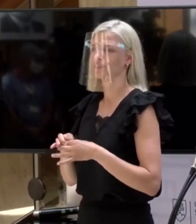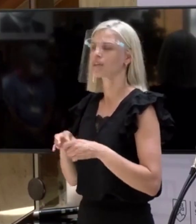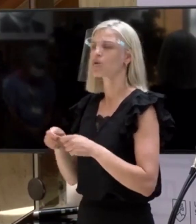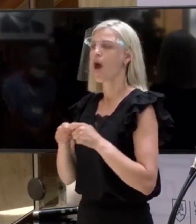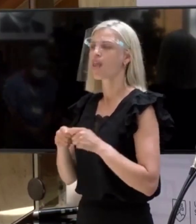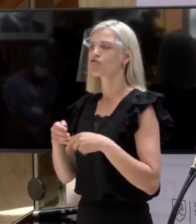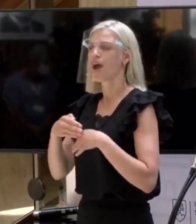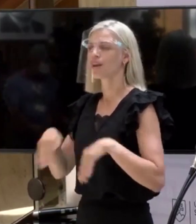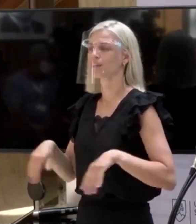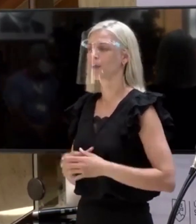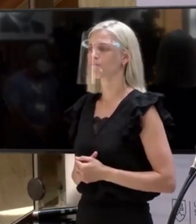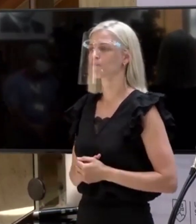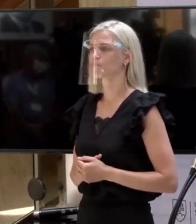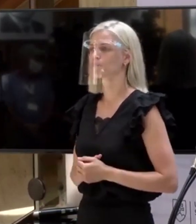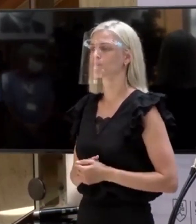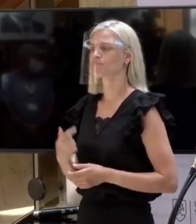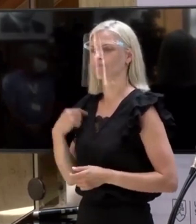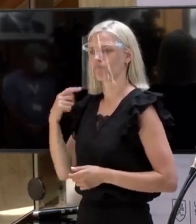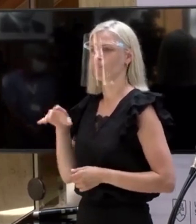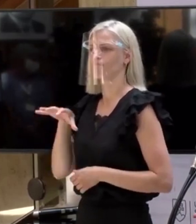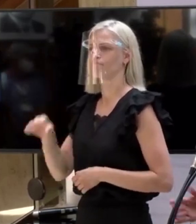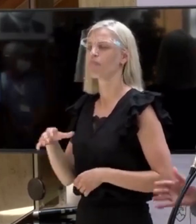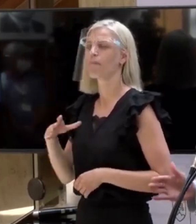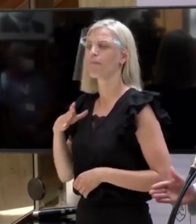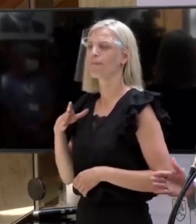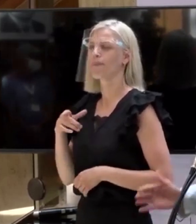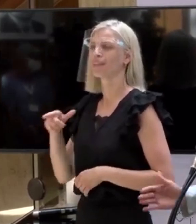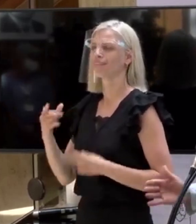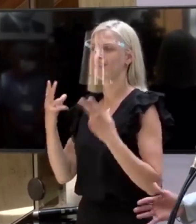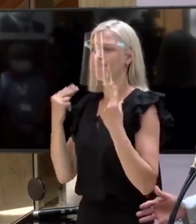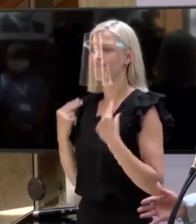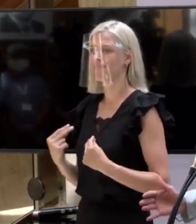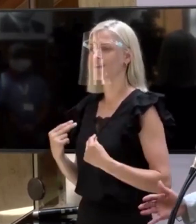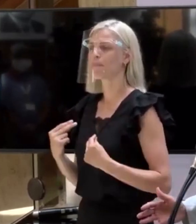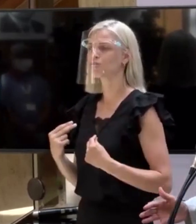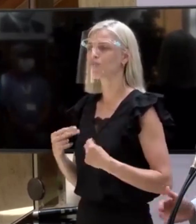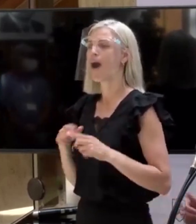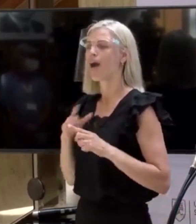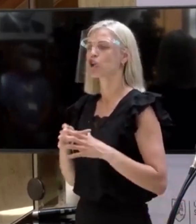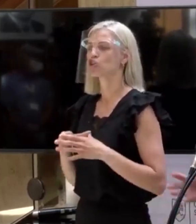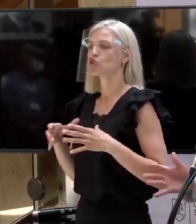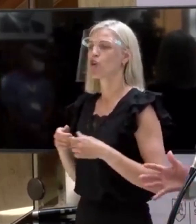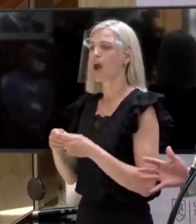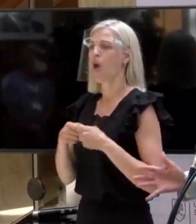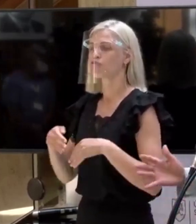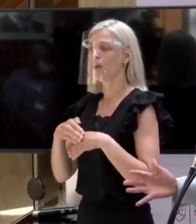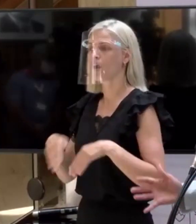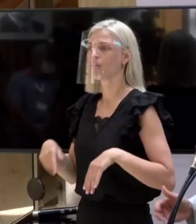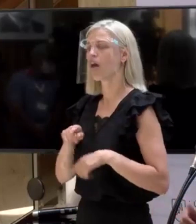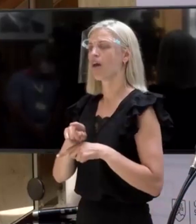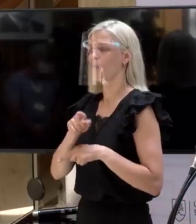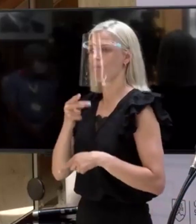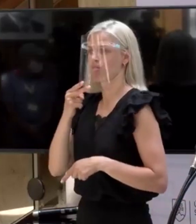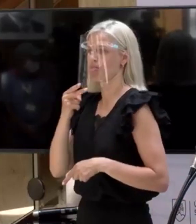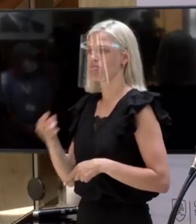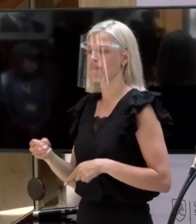Ja som zachytila aj vyjadrenie pani predsedničky, že čo sa týka tej širšej koaličnej rady, tak tam nevidí žiadny problém, že